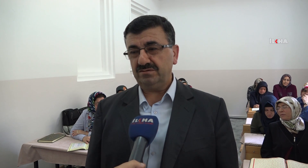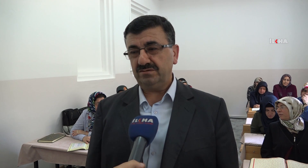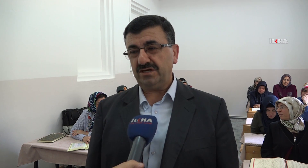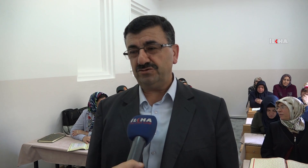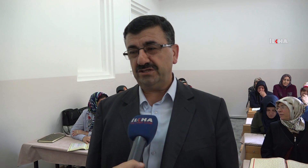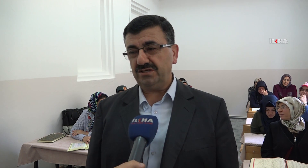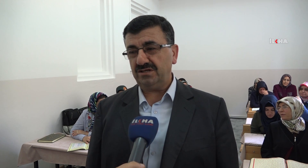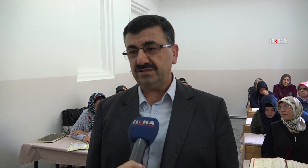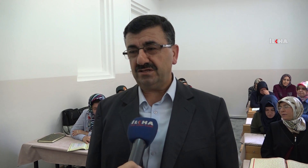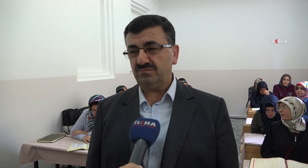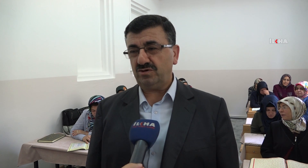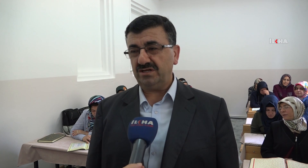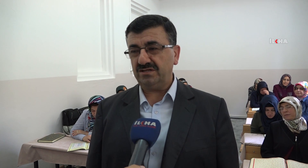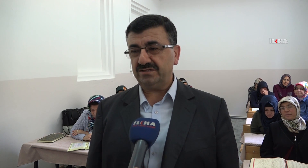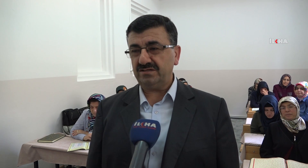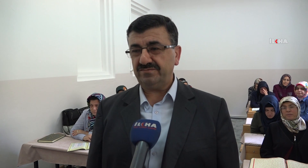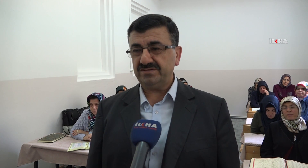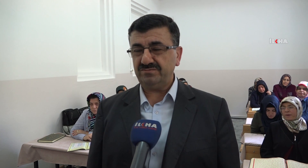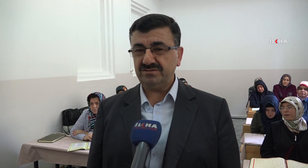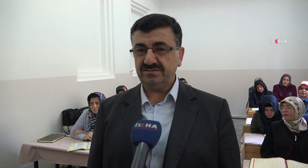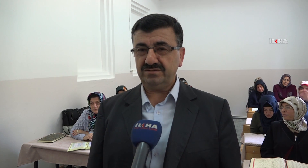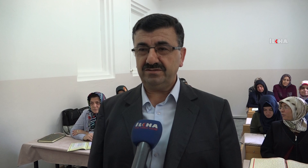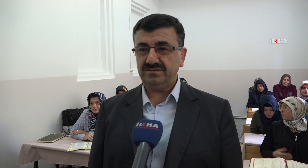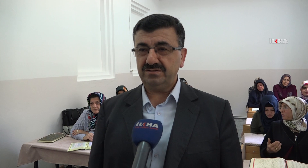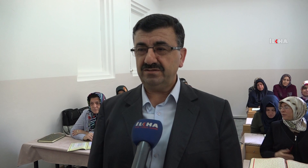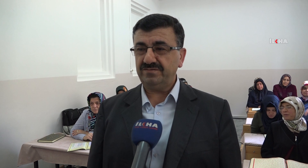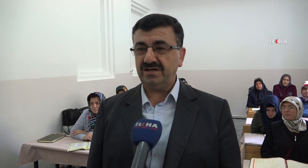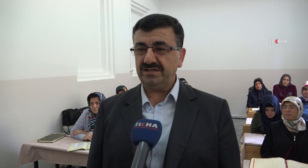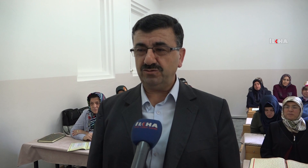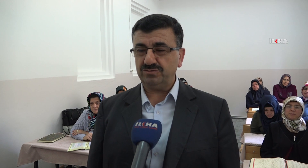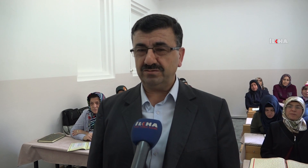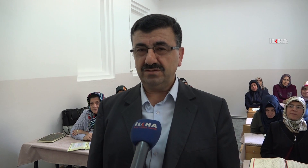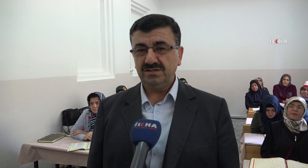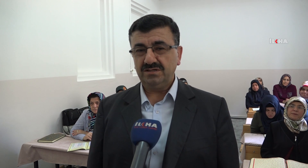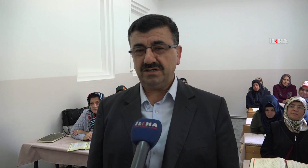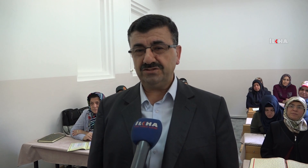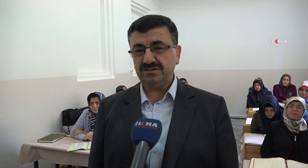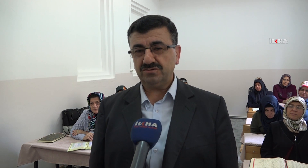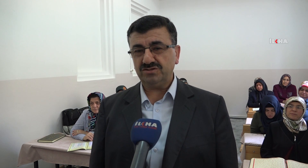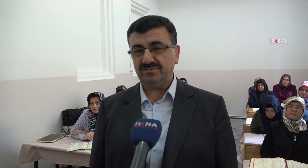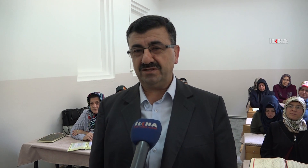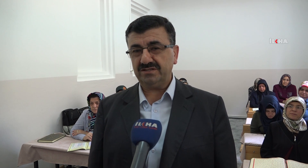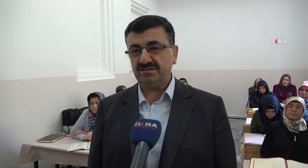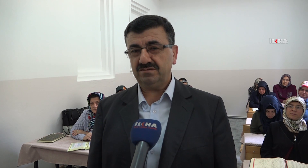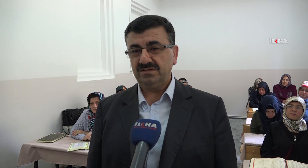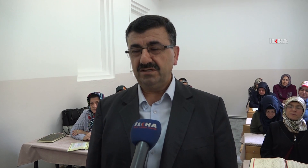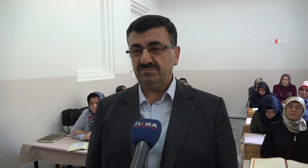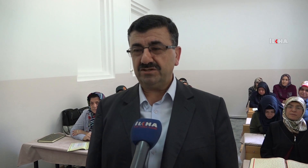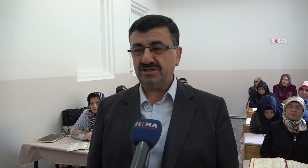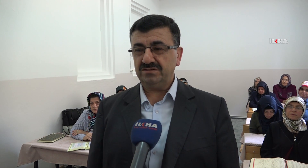Tabii daha önceki yıllarda bu alanlarda fazla bir faaliyet yoktu. Ancak son zamanlarda